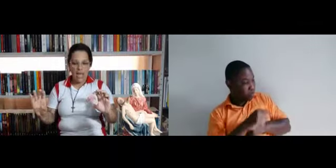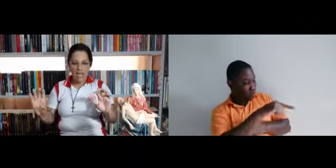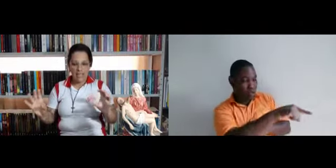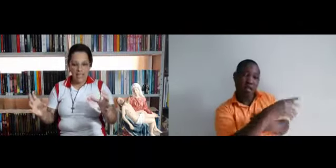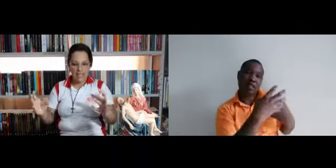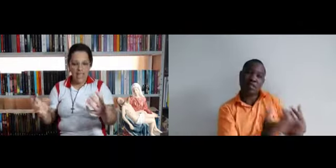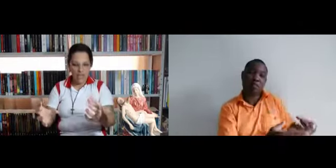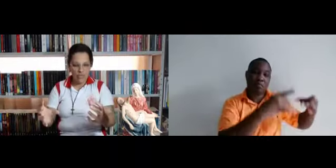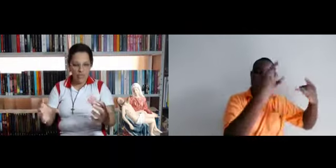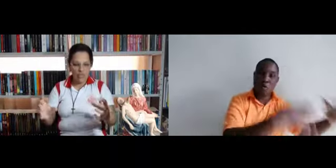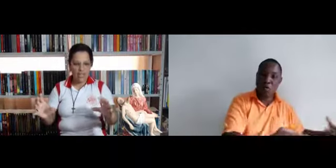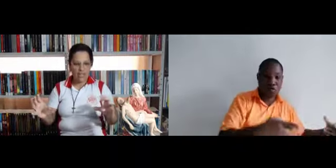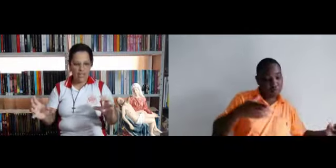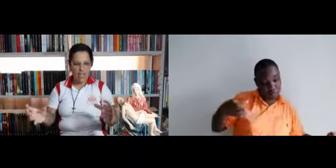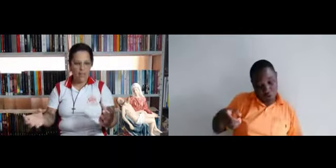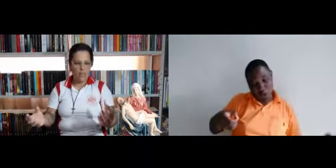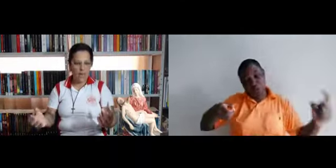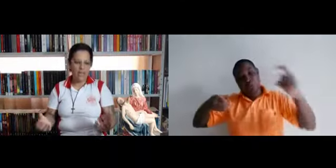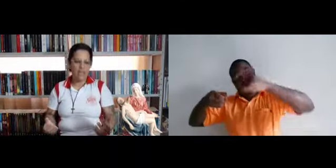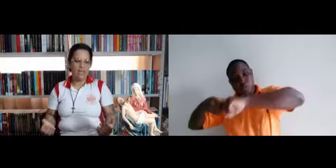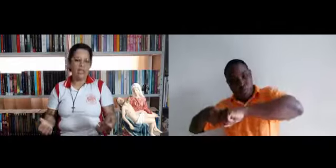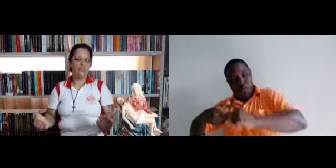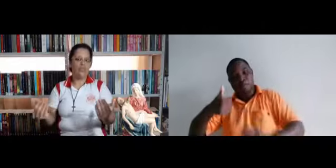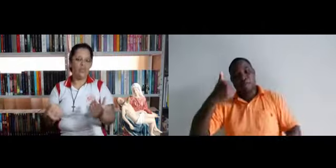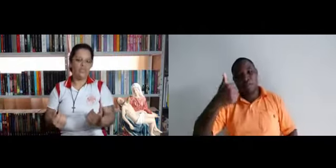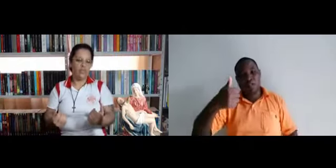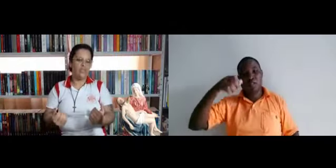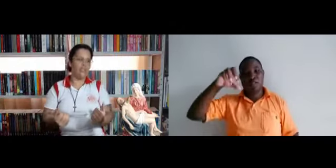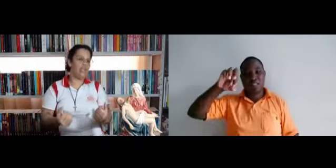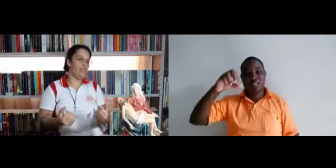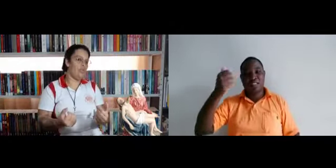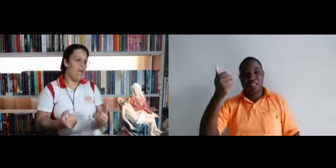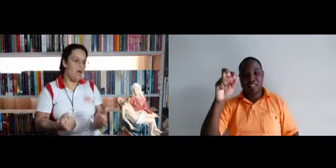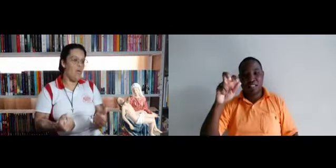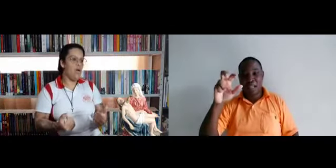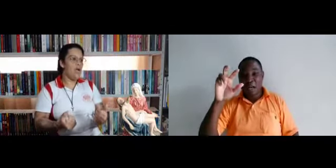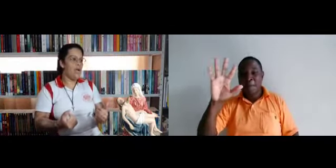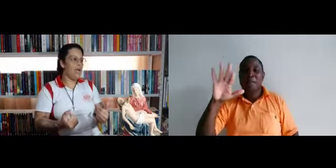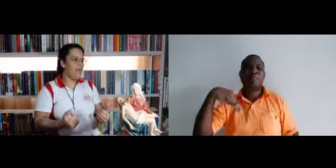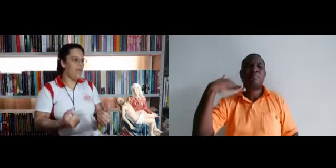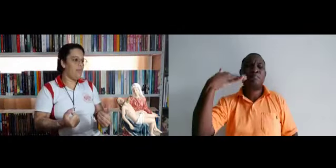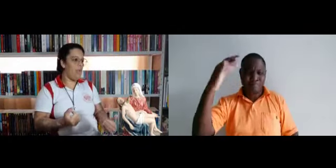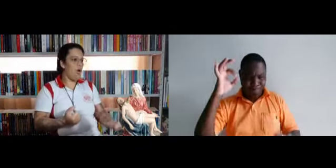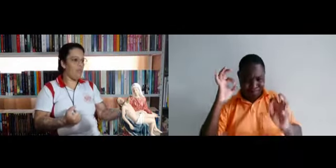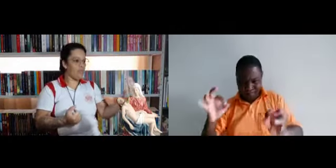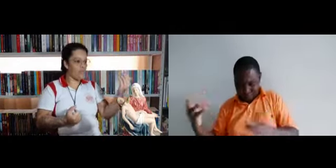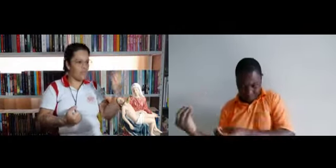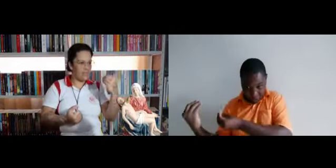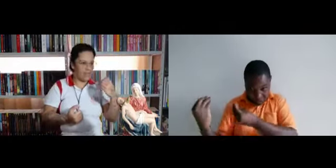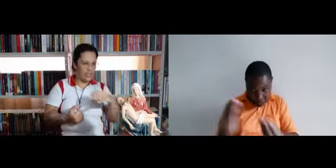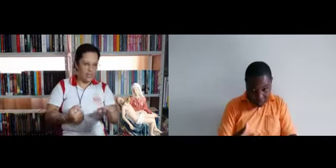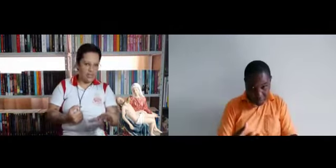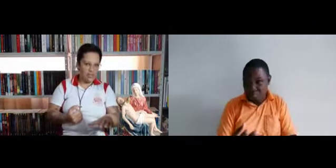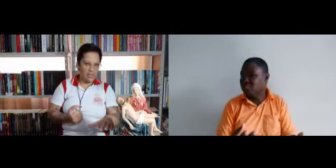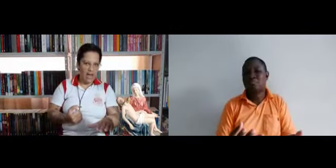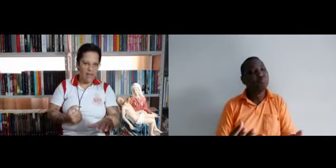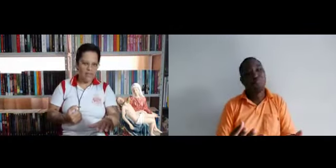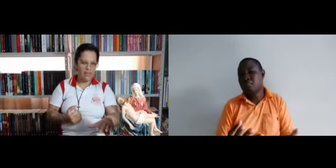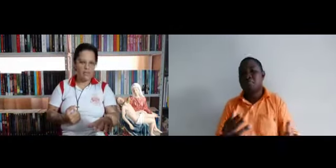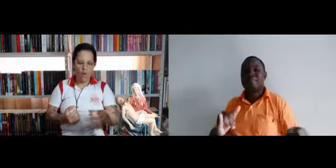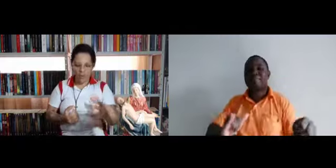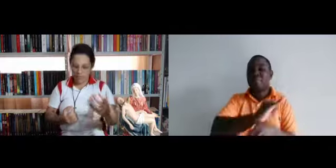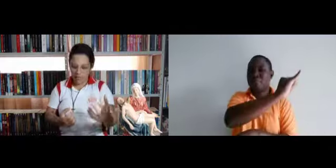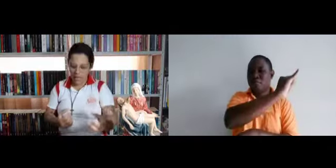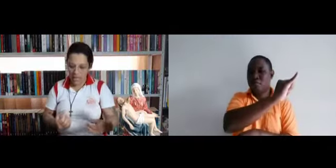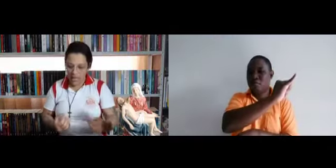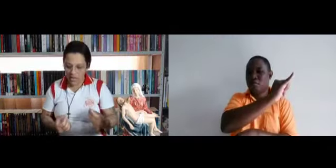Esse desejo de trazer para dentro de um mesmo limite territorial povos de nações